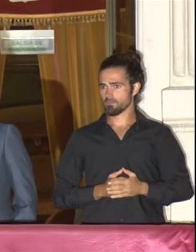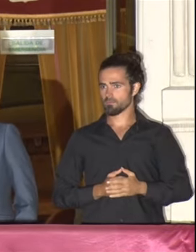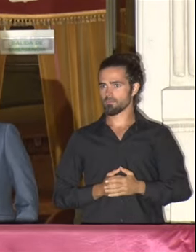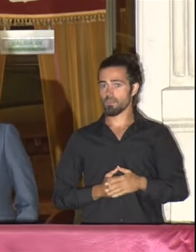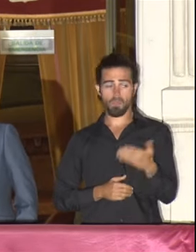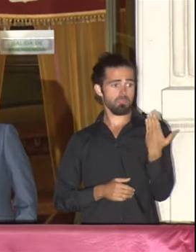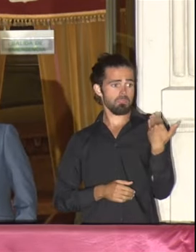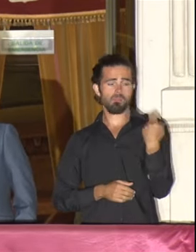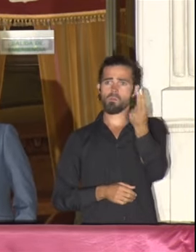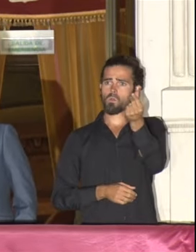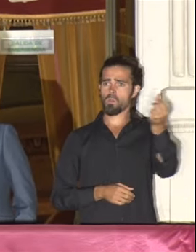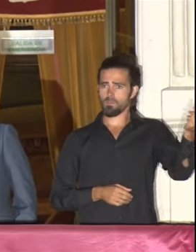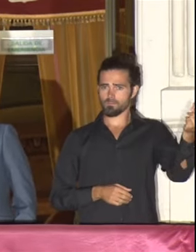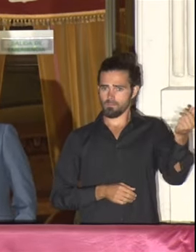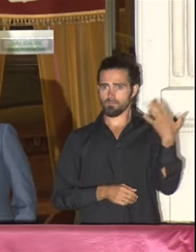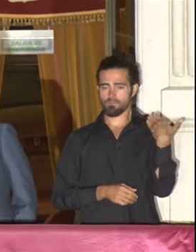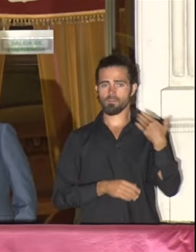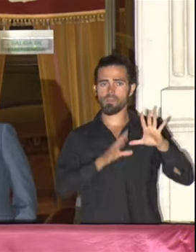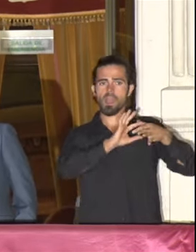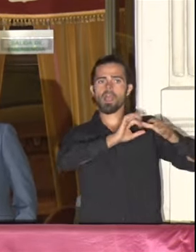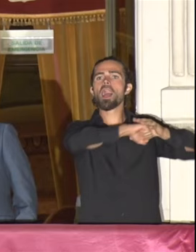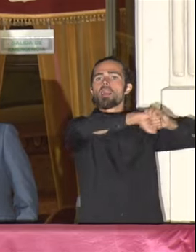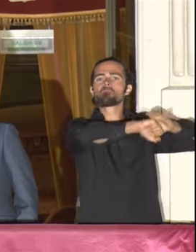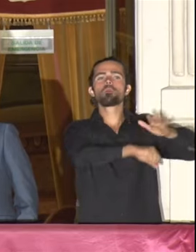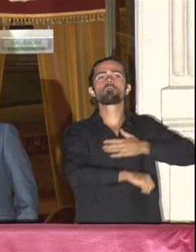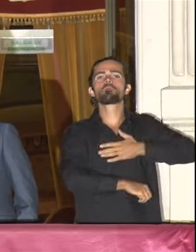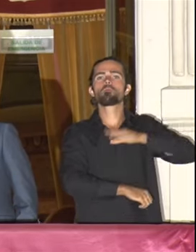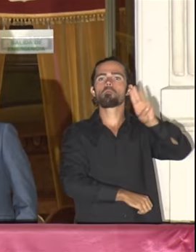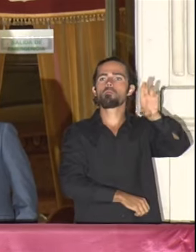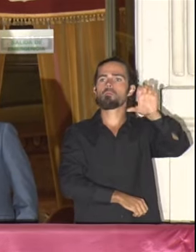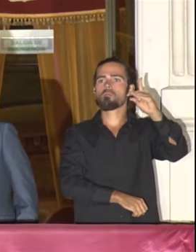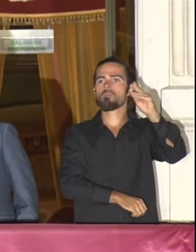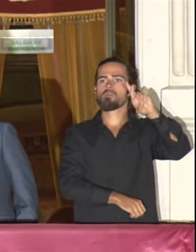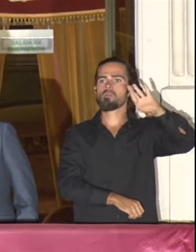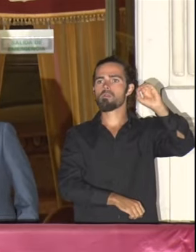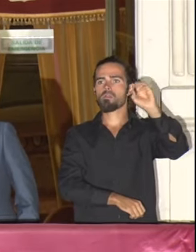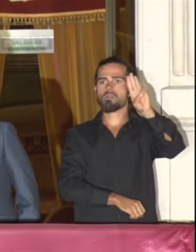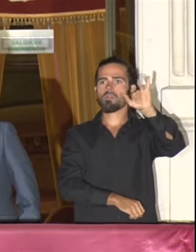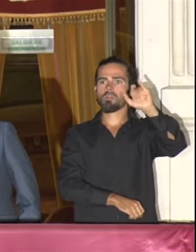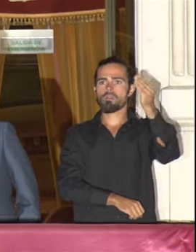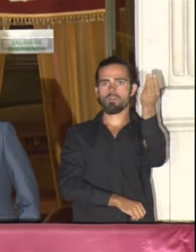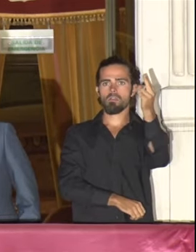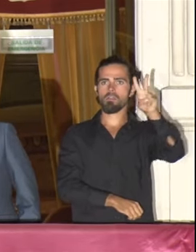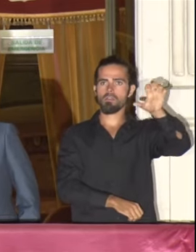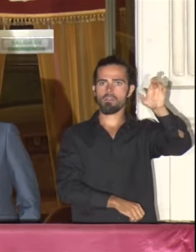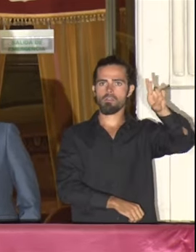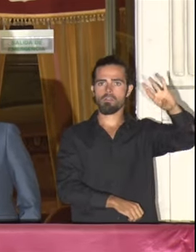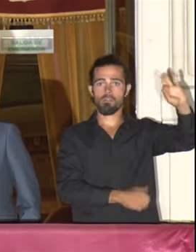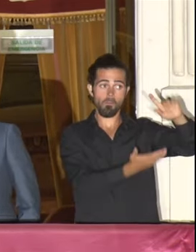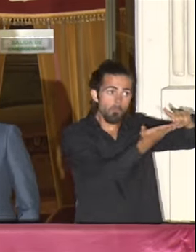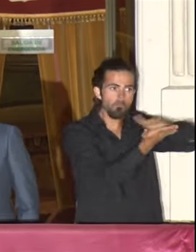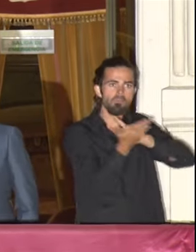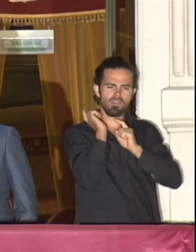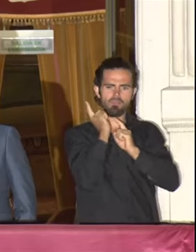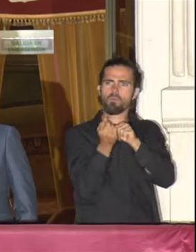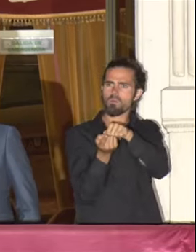Hace unos días mi amigo Pedro Piqueras me mandó un mensaje. Me dice: no te cortes. La verdad